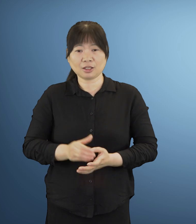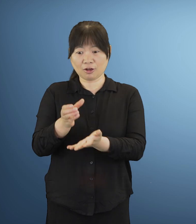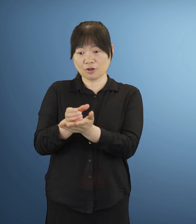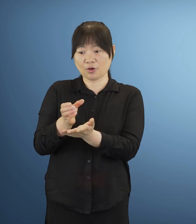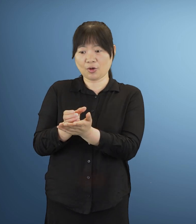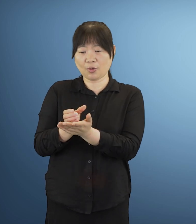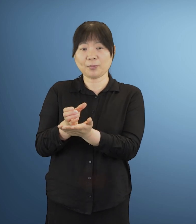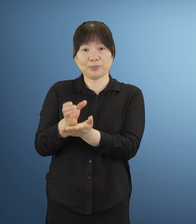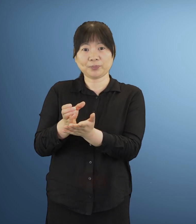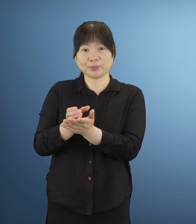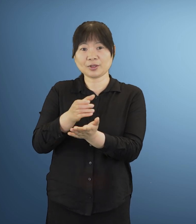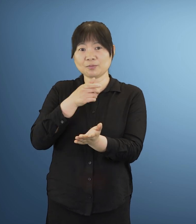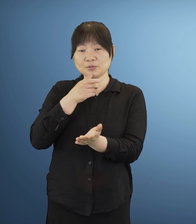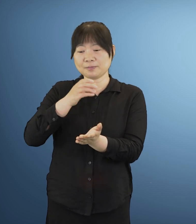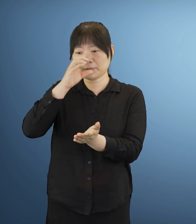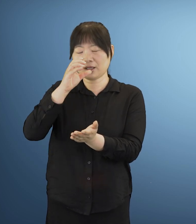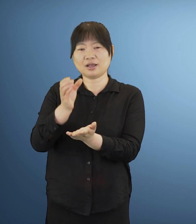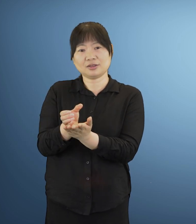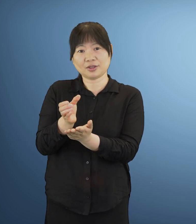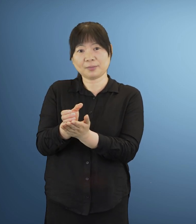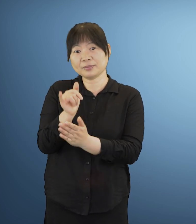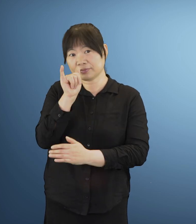컵이 있는데